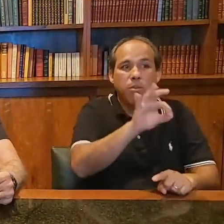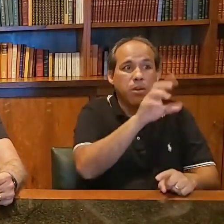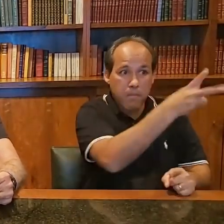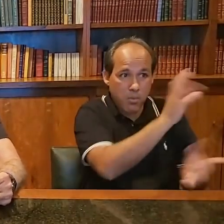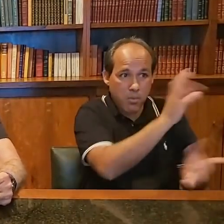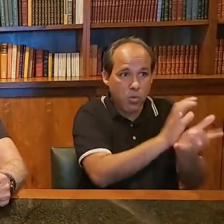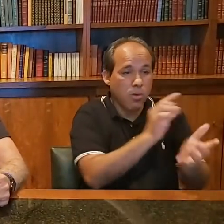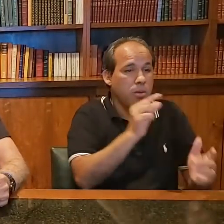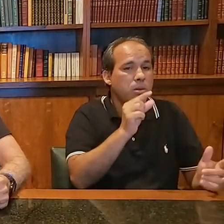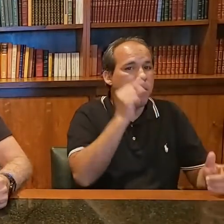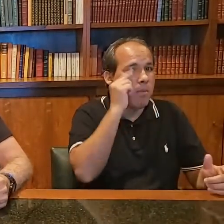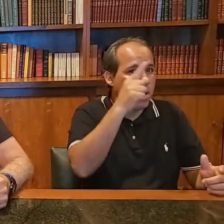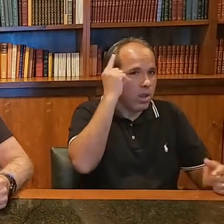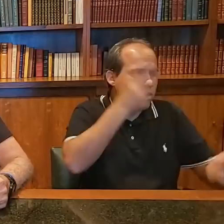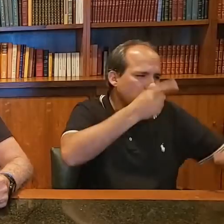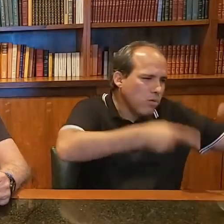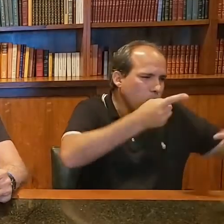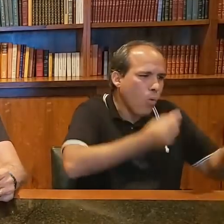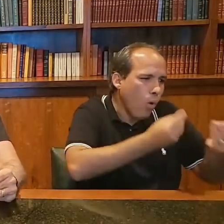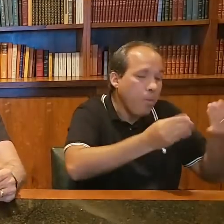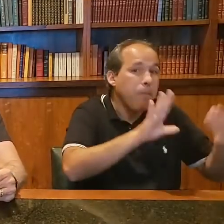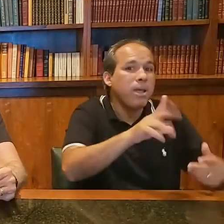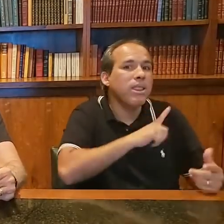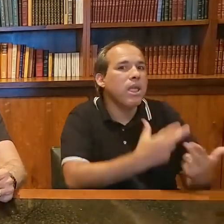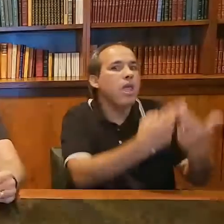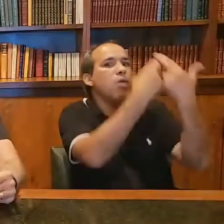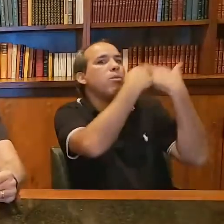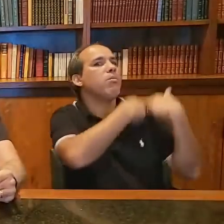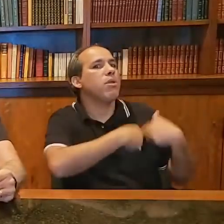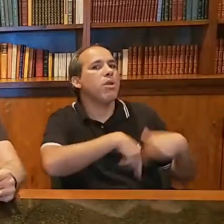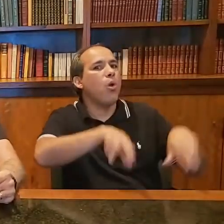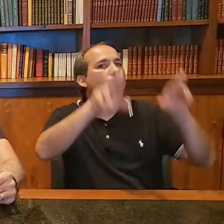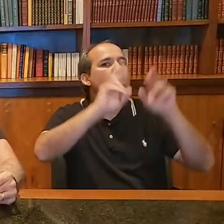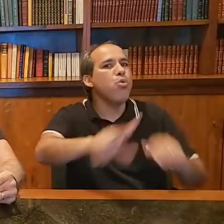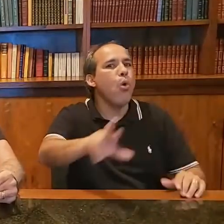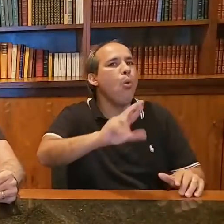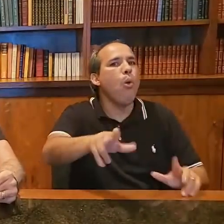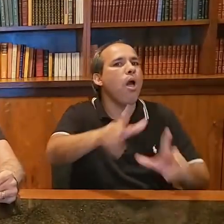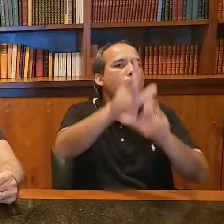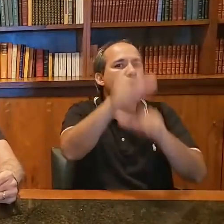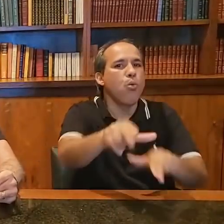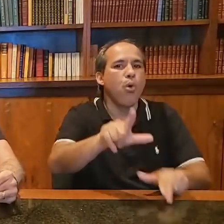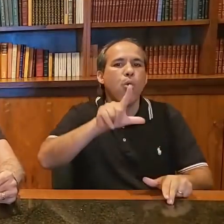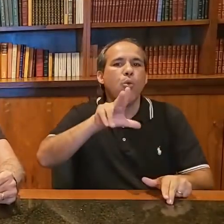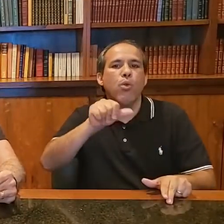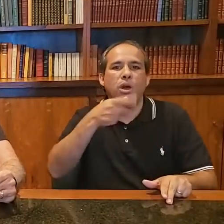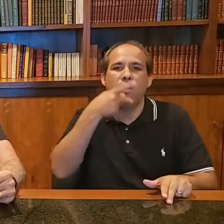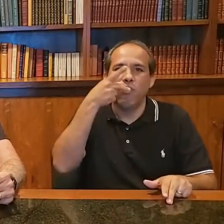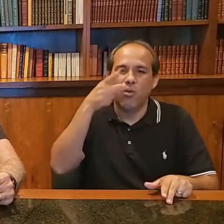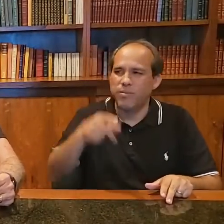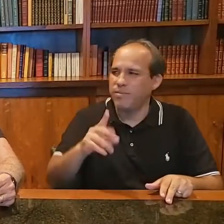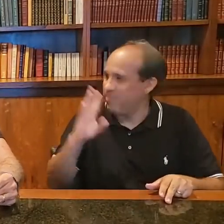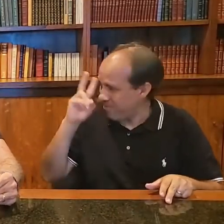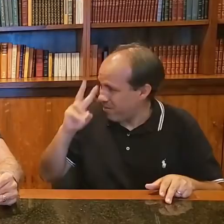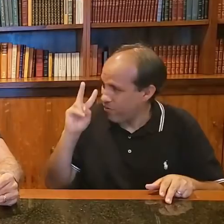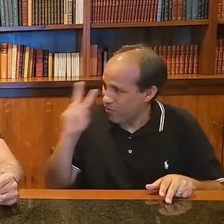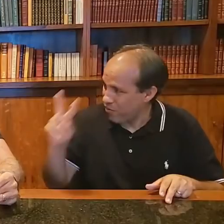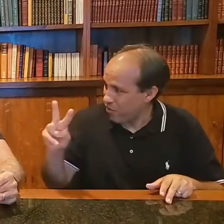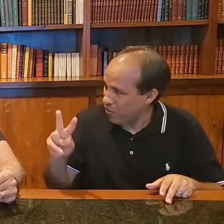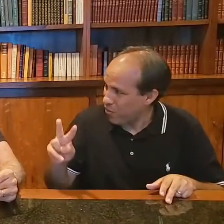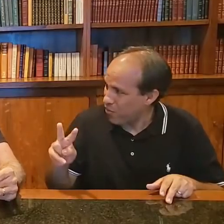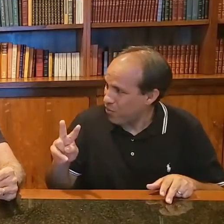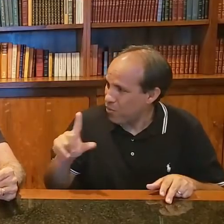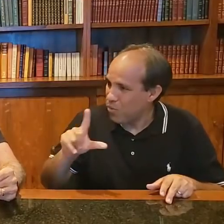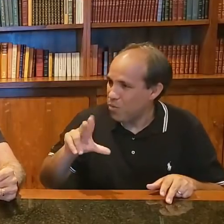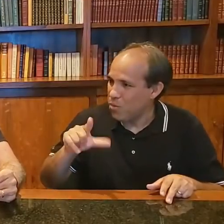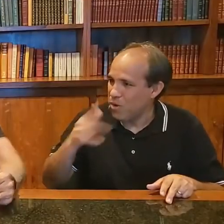assunto. Com responsabilidade. Não é fazer igual o Ciro, o Lula falou, né? Você viu o que o Lula falou?